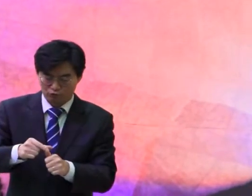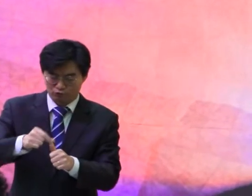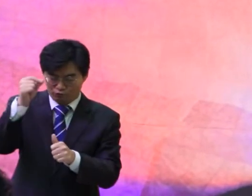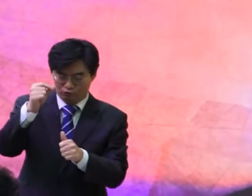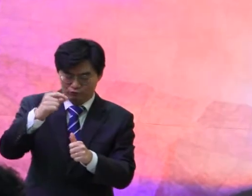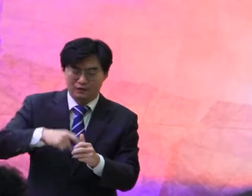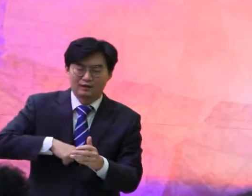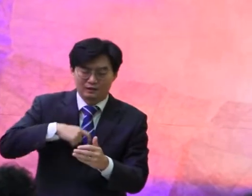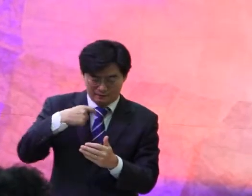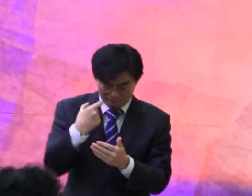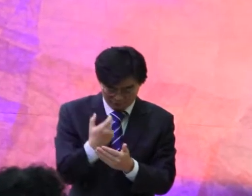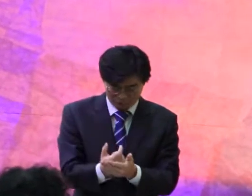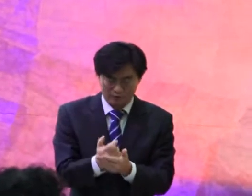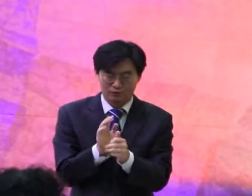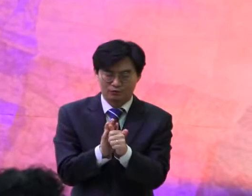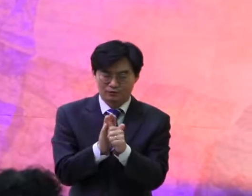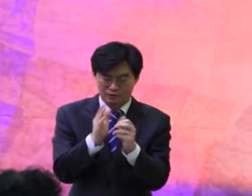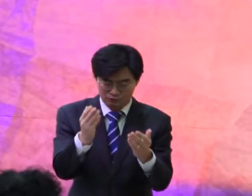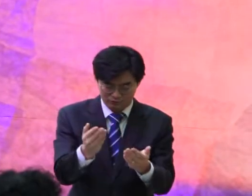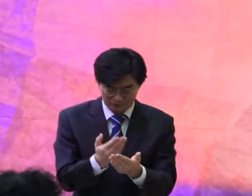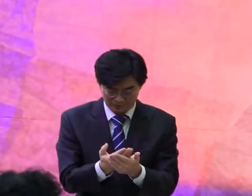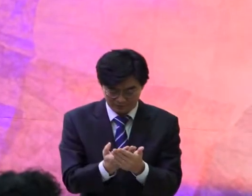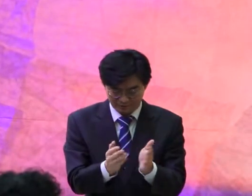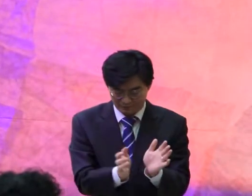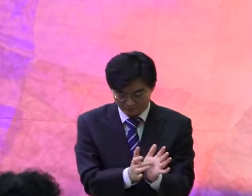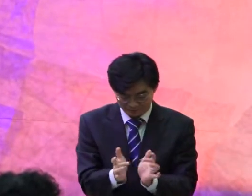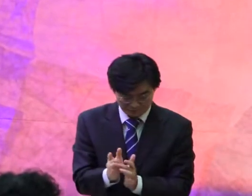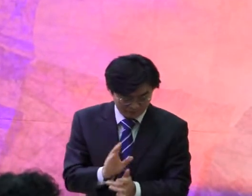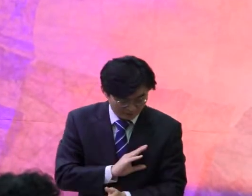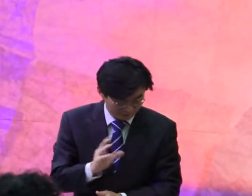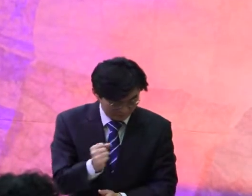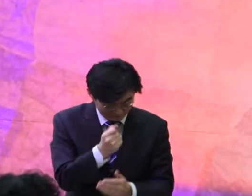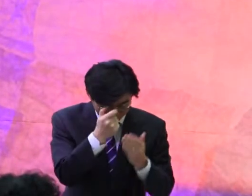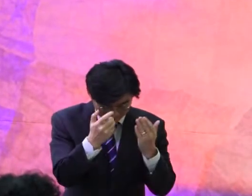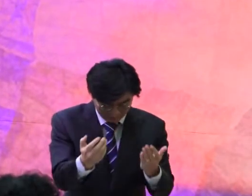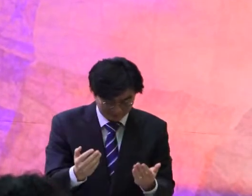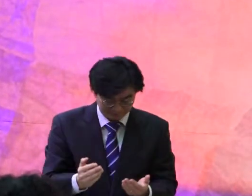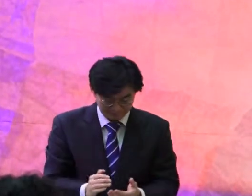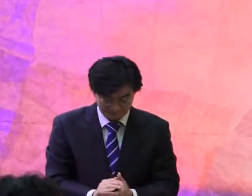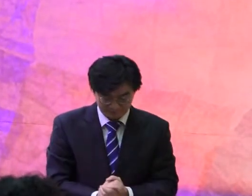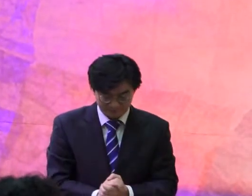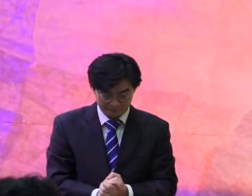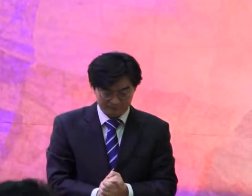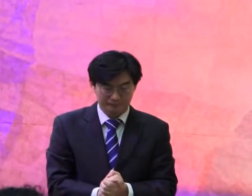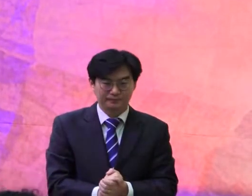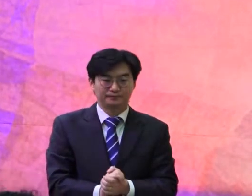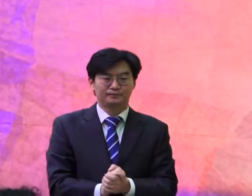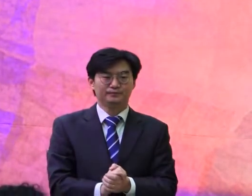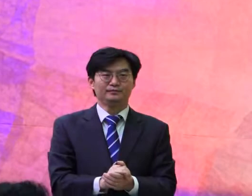하여 주옵소서. 예수님의 이름으로 기원하옵나이다. 아멘.